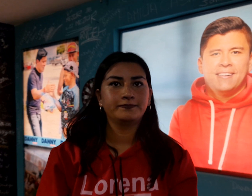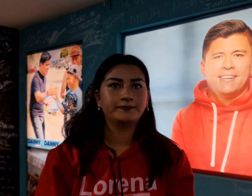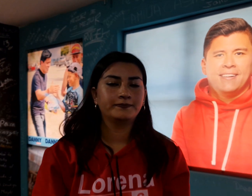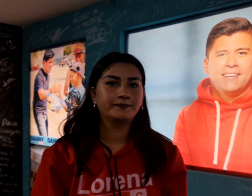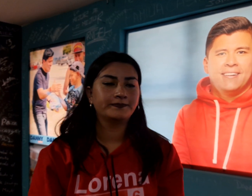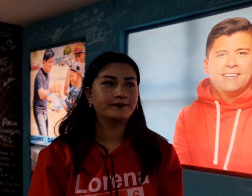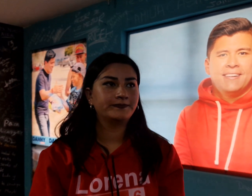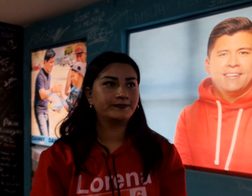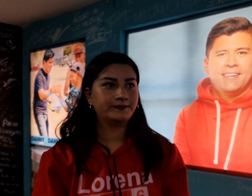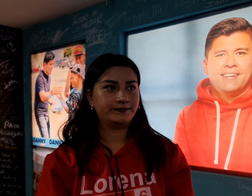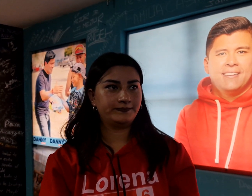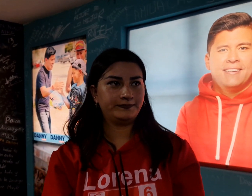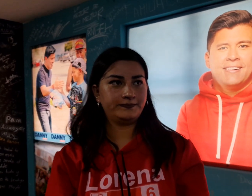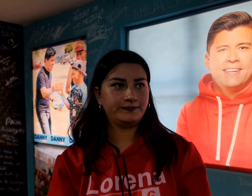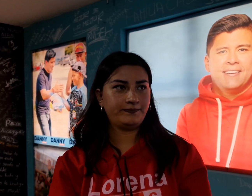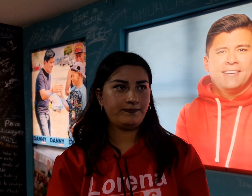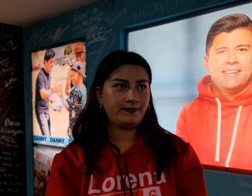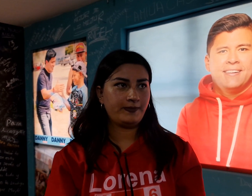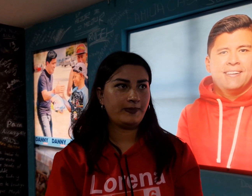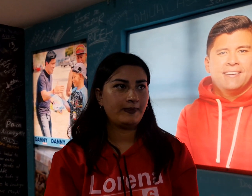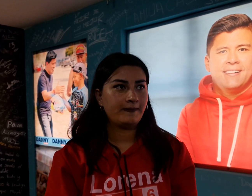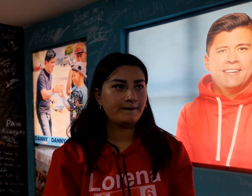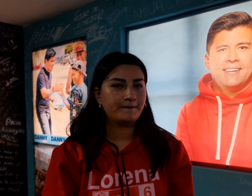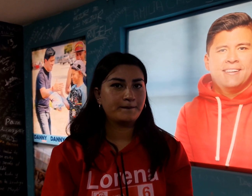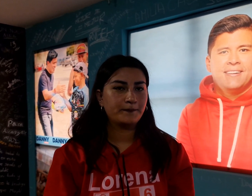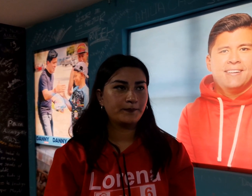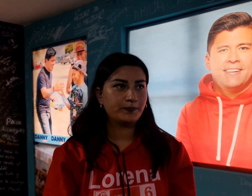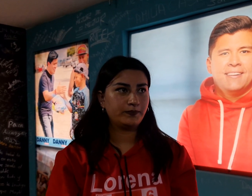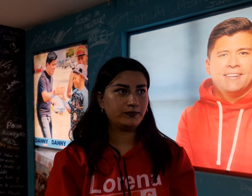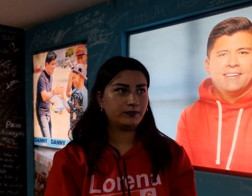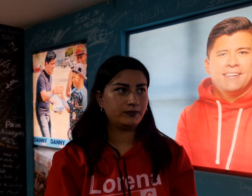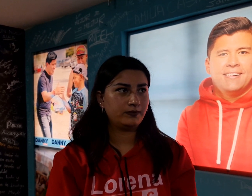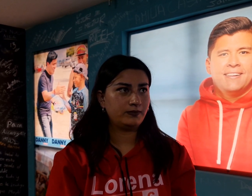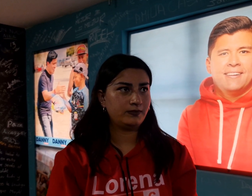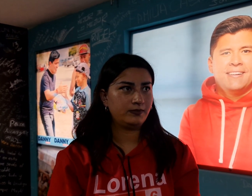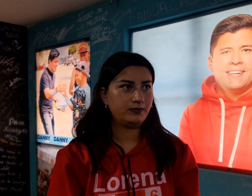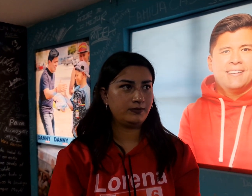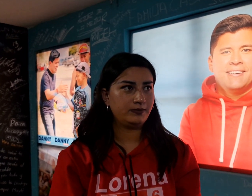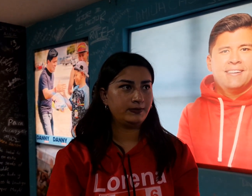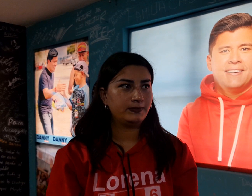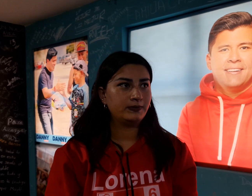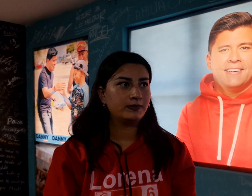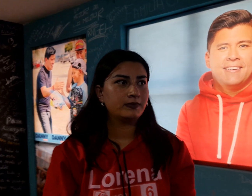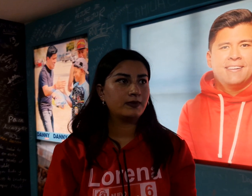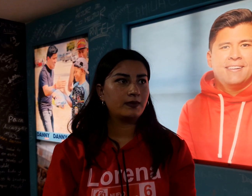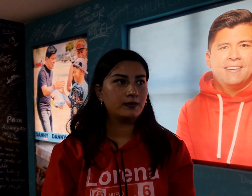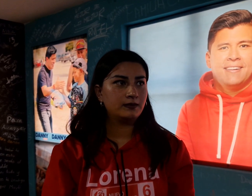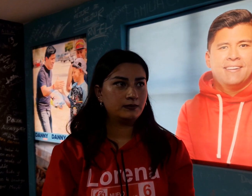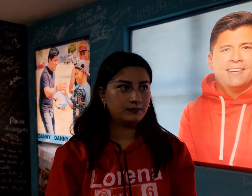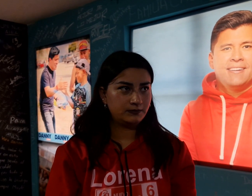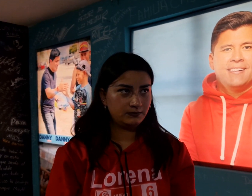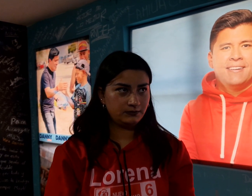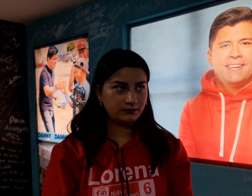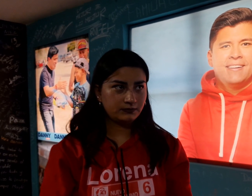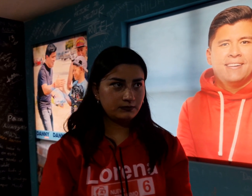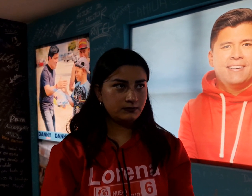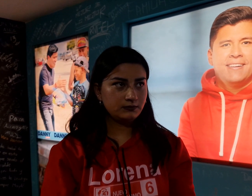un tema, por ejemplo, de pedir auxilio, en un tema de inseguridad,